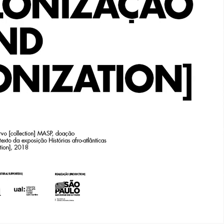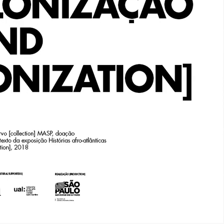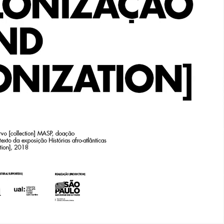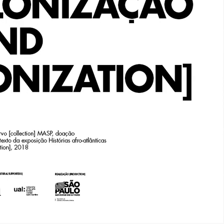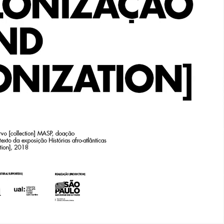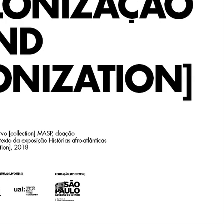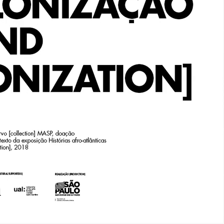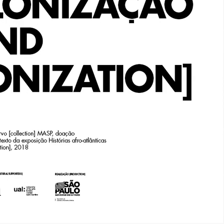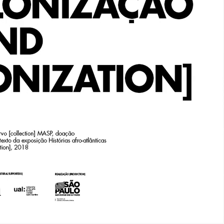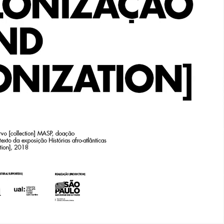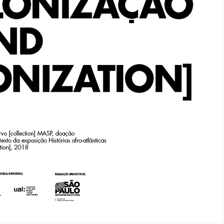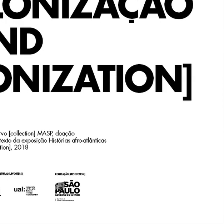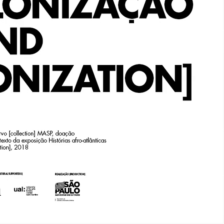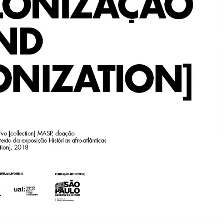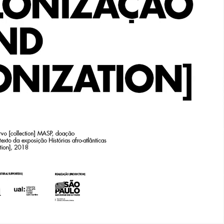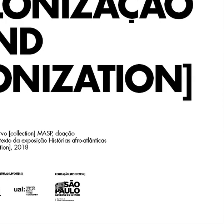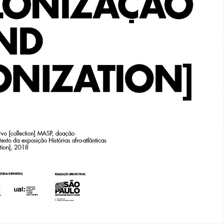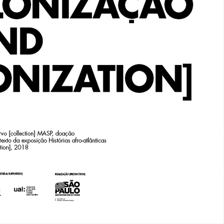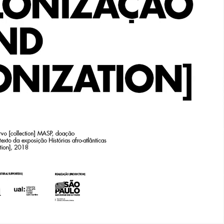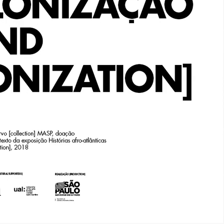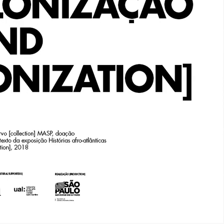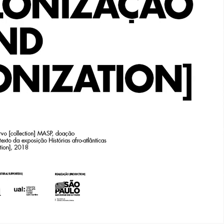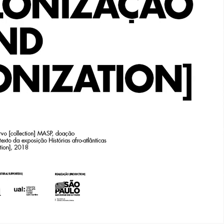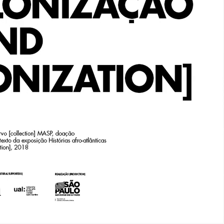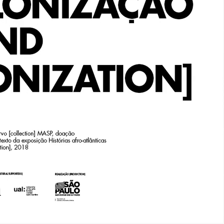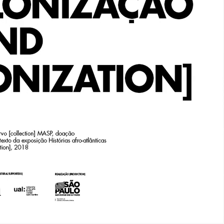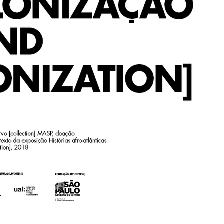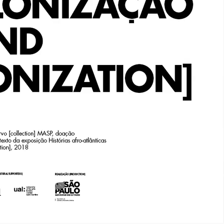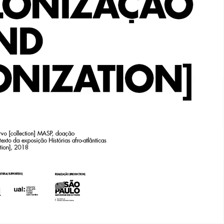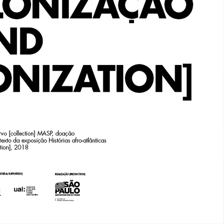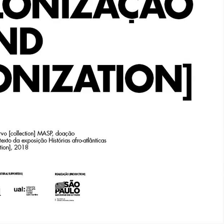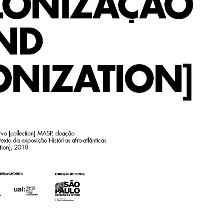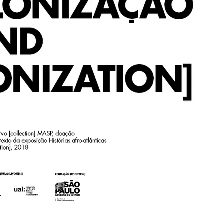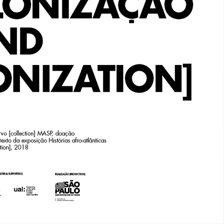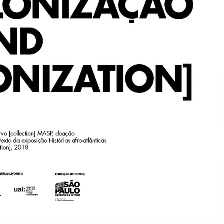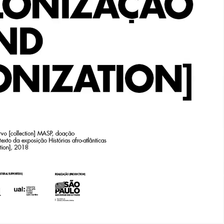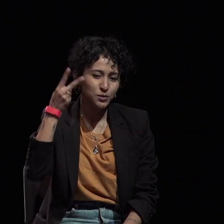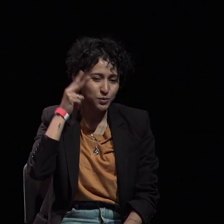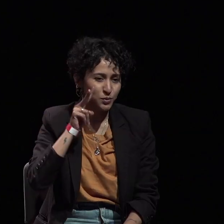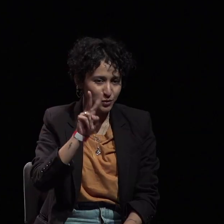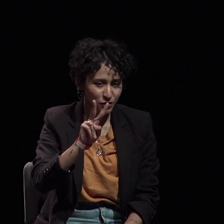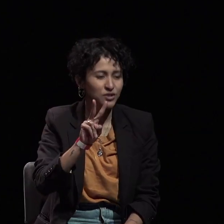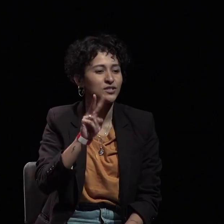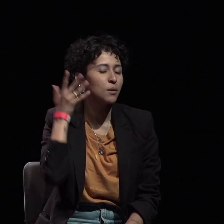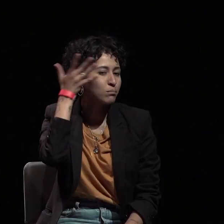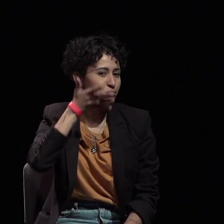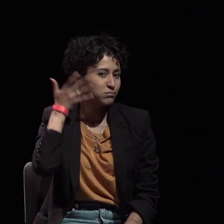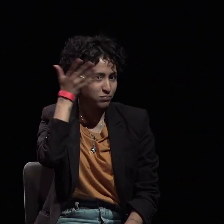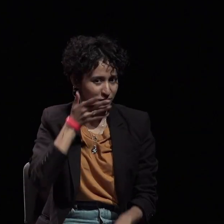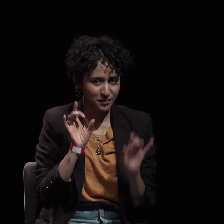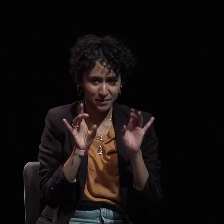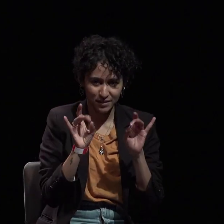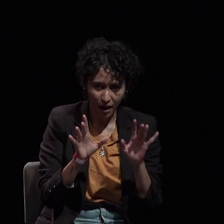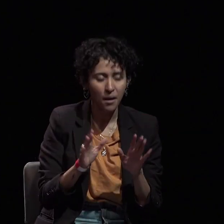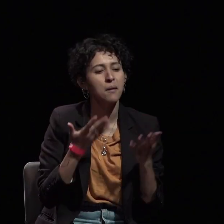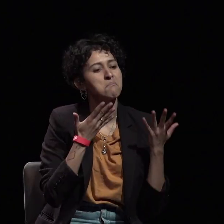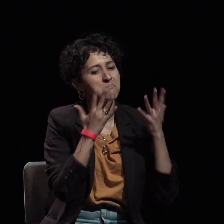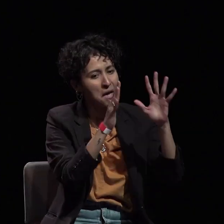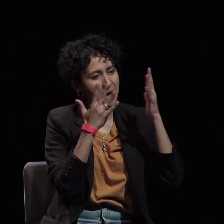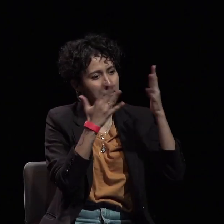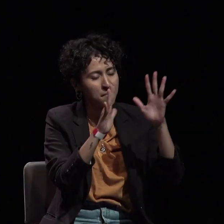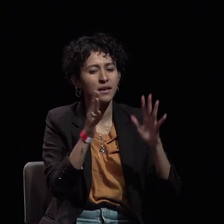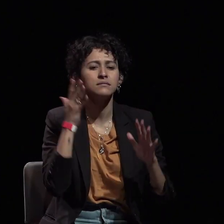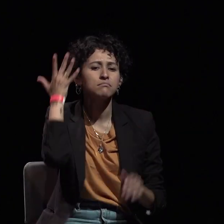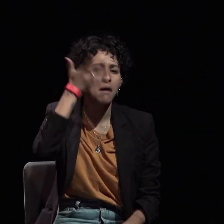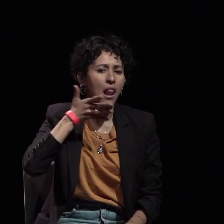Bom dia. Obrigado pela presença de vocês hoje aqui, no segundo dia do nosso seminário. Parabéns ontem aos palestrantes das mesas